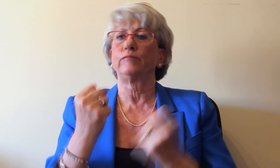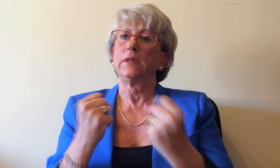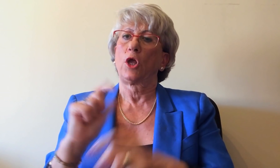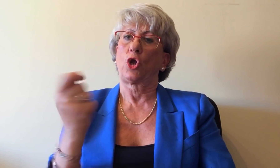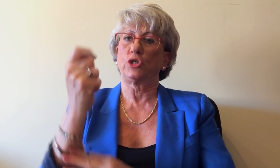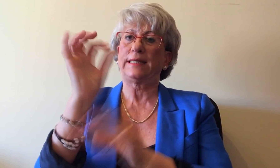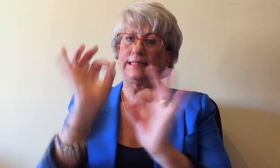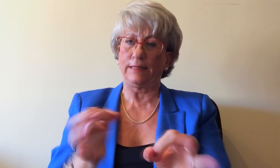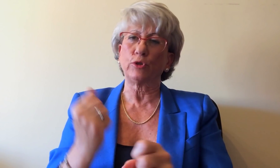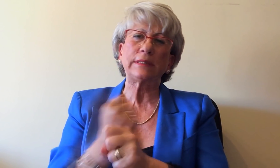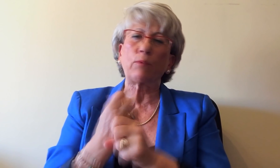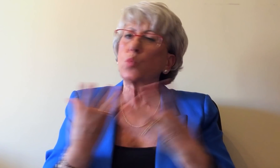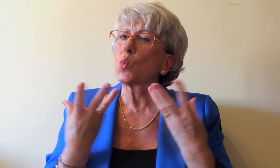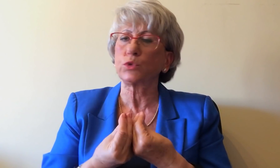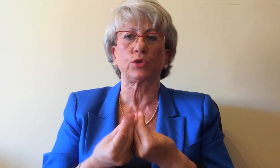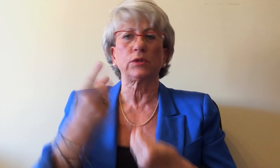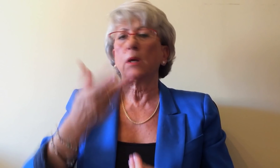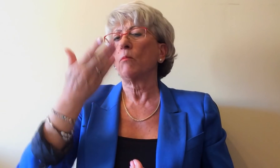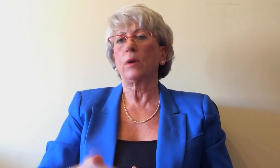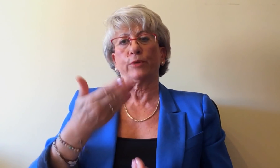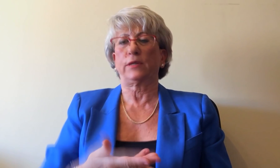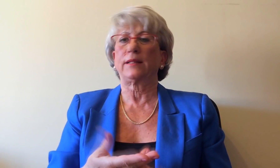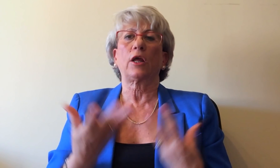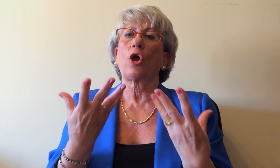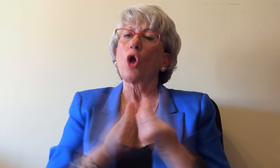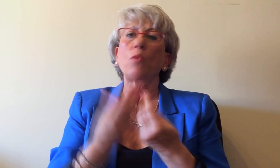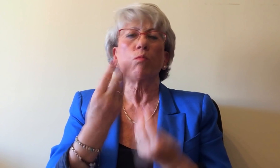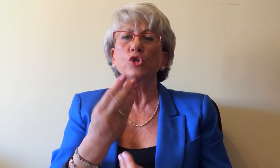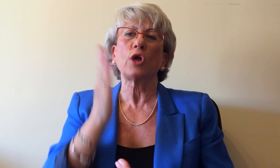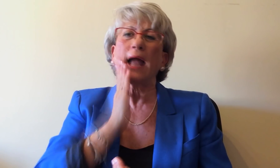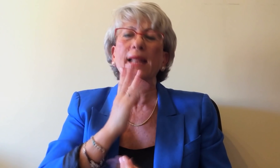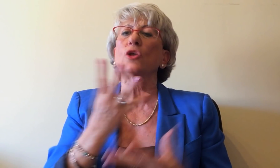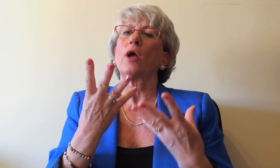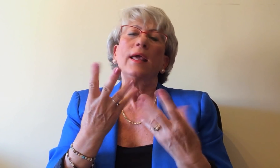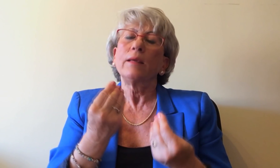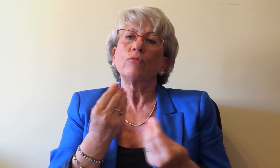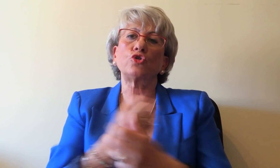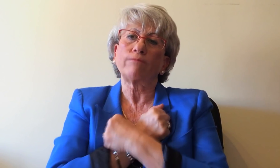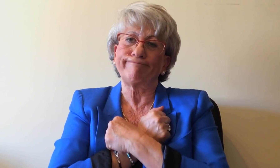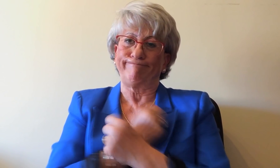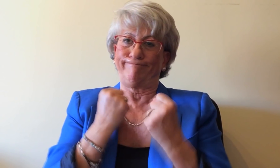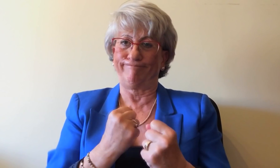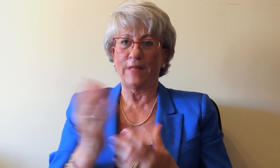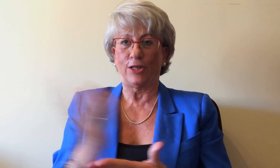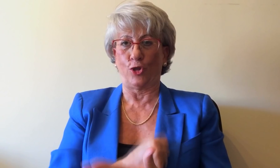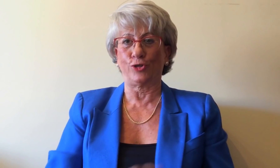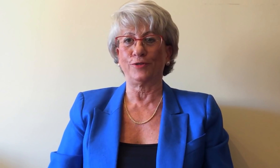que a tots els progressos que hem aconseguit estan junts. I ha sigut molt important aquesta unió, aquesta estima i me'ls estimo molt a tots.